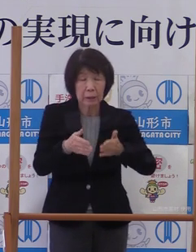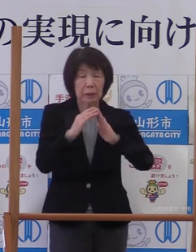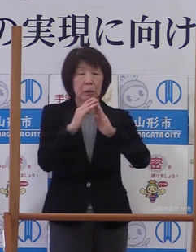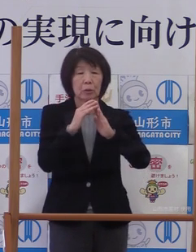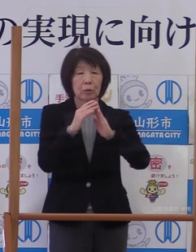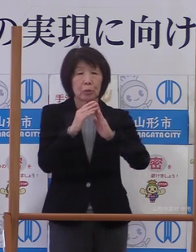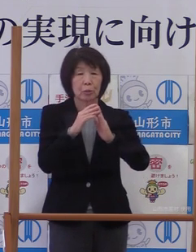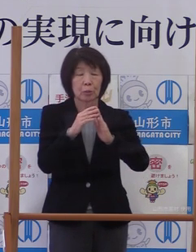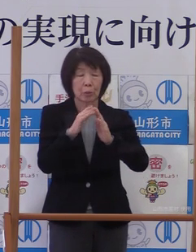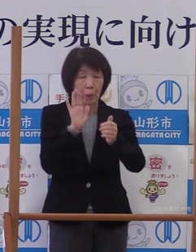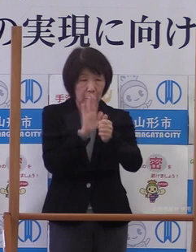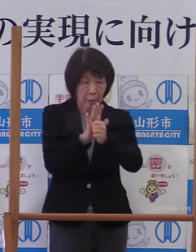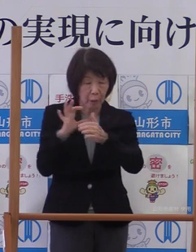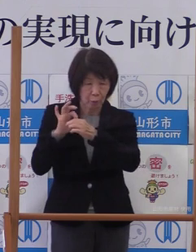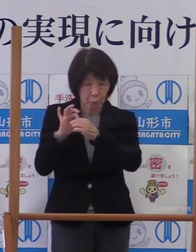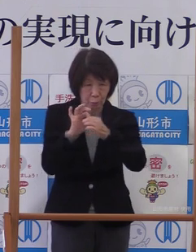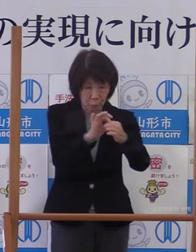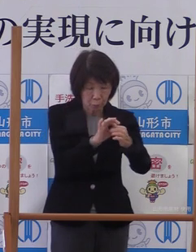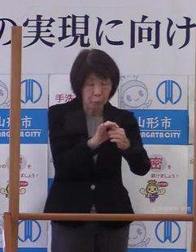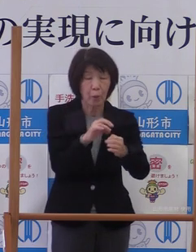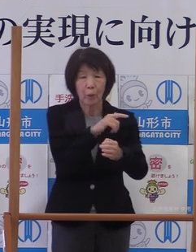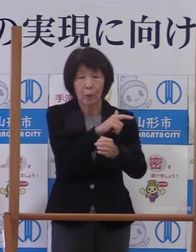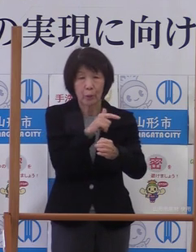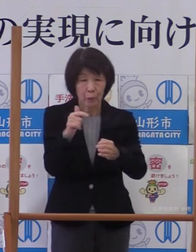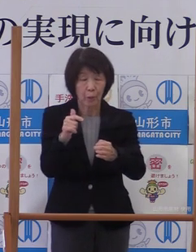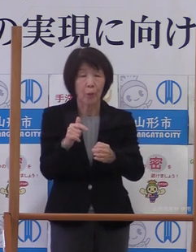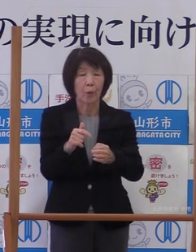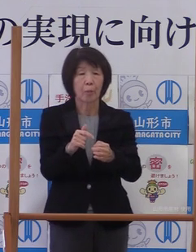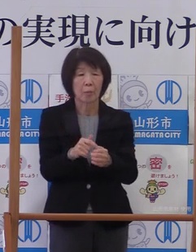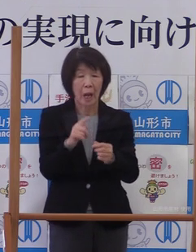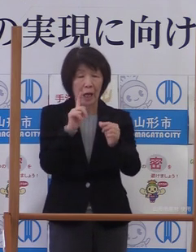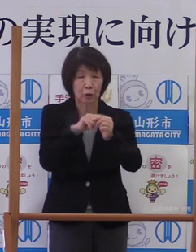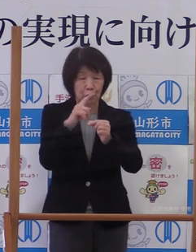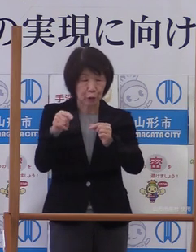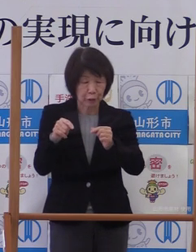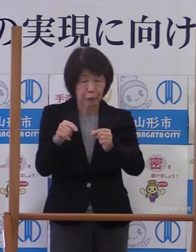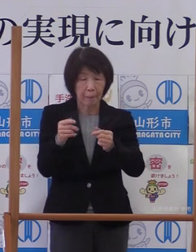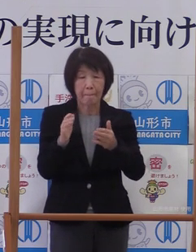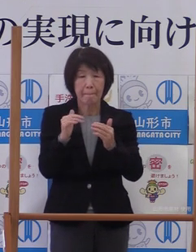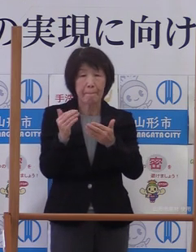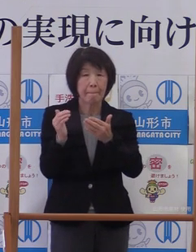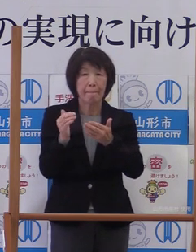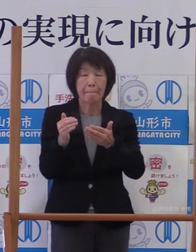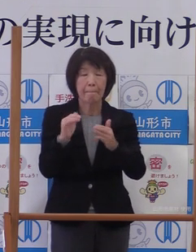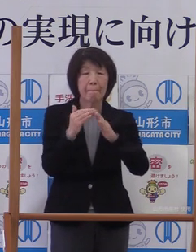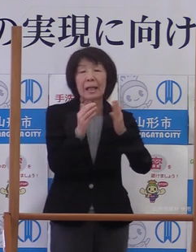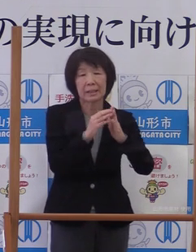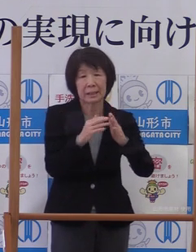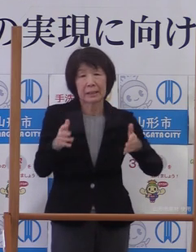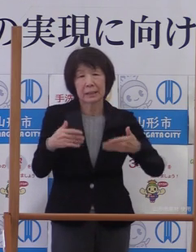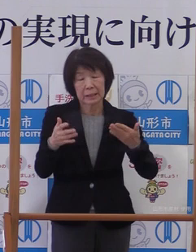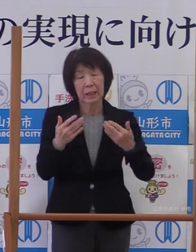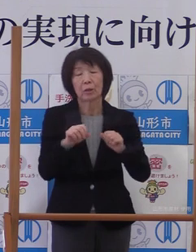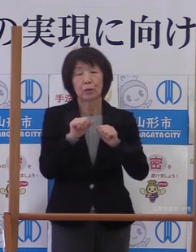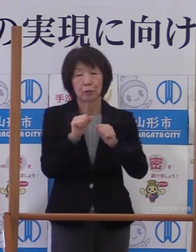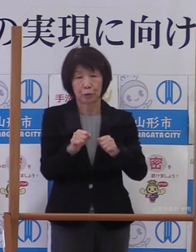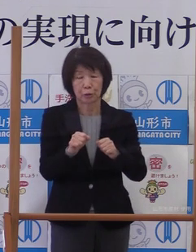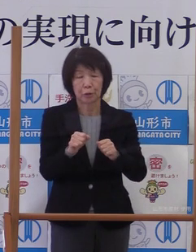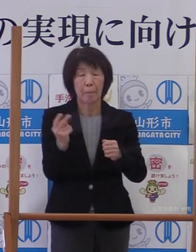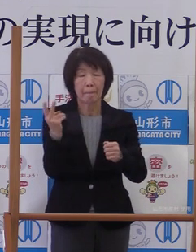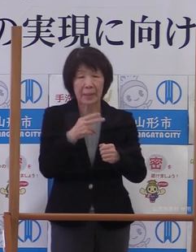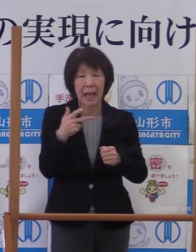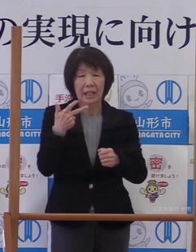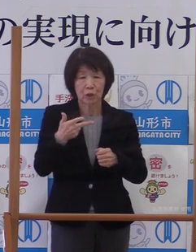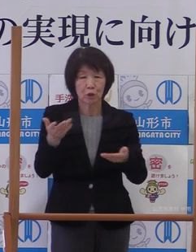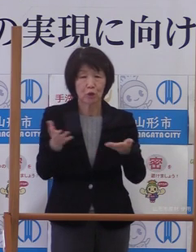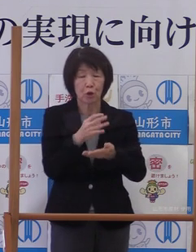して支援し、多様な施設の集積による中心市街地の活性化を図ります。 また市職員の意識改